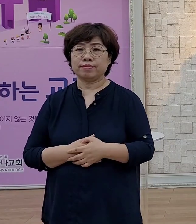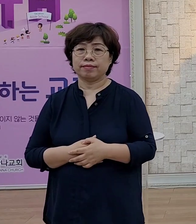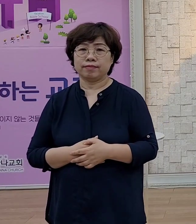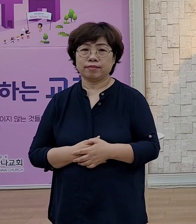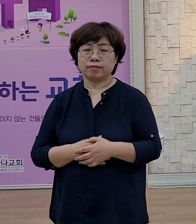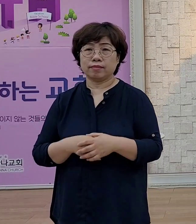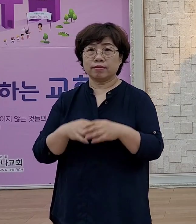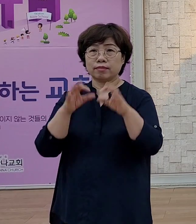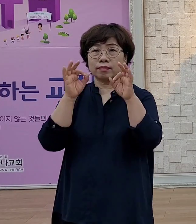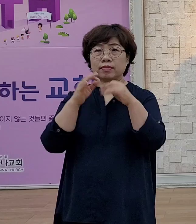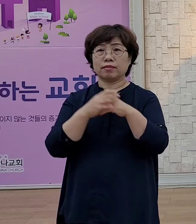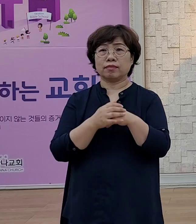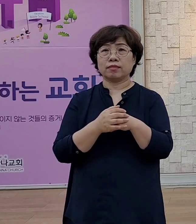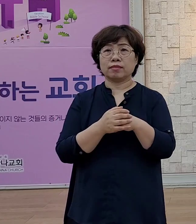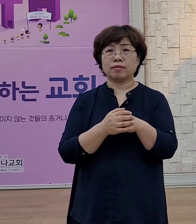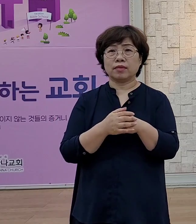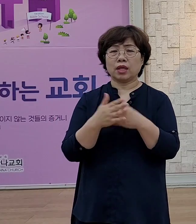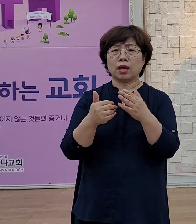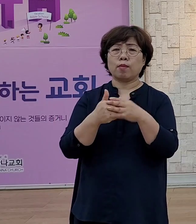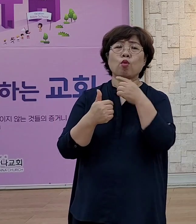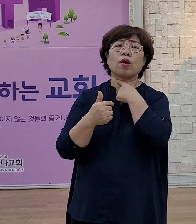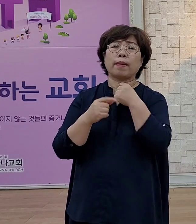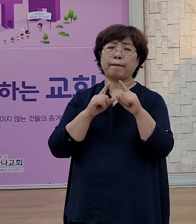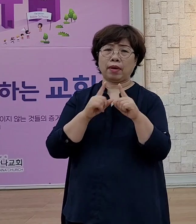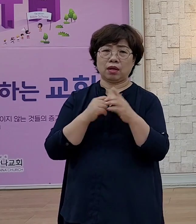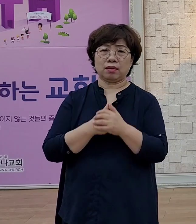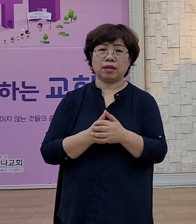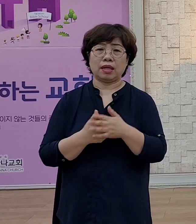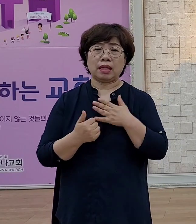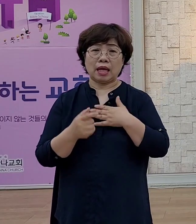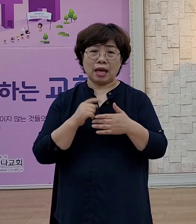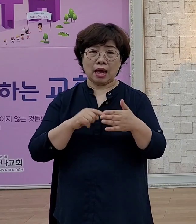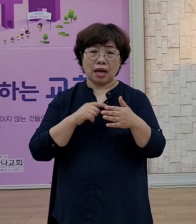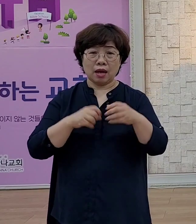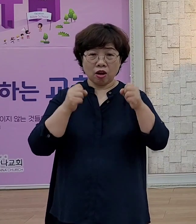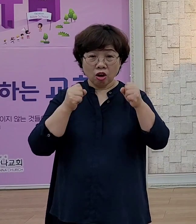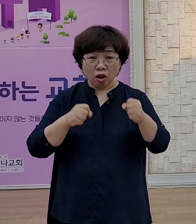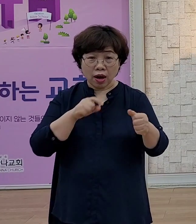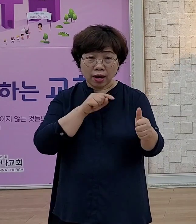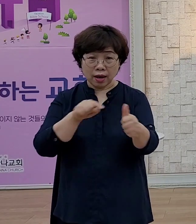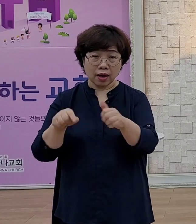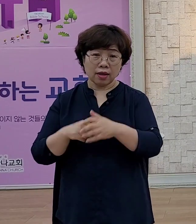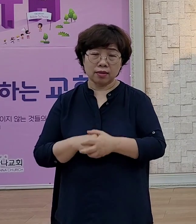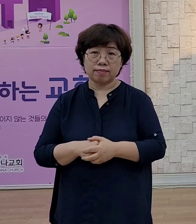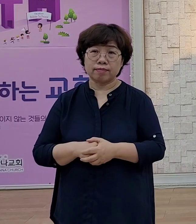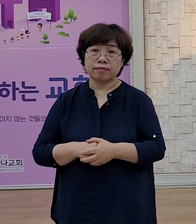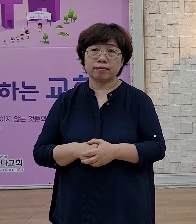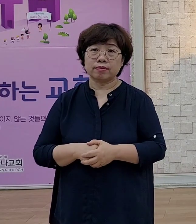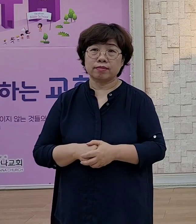이거 한번 보세요. 하나님이 우리에게 지금 뭐라고 하십니까? 나의 아내 가라.